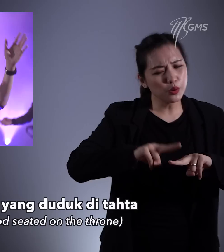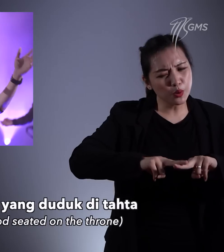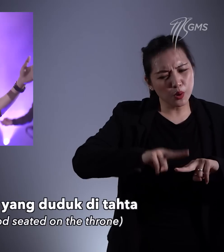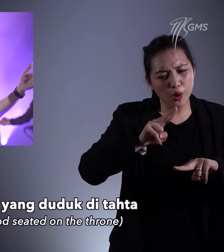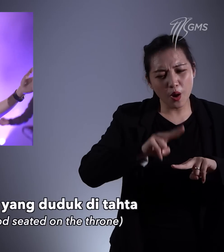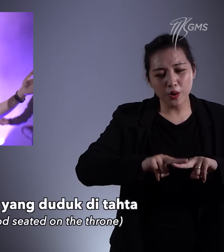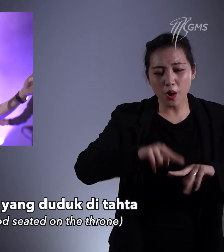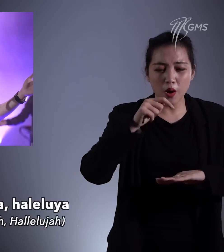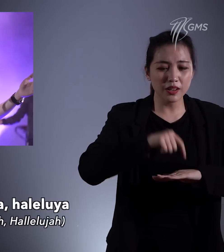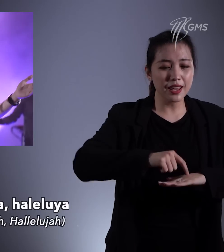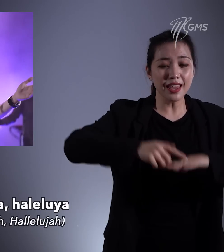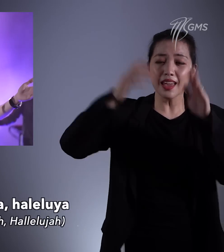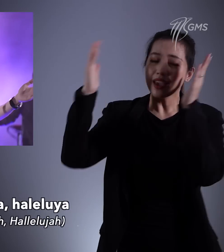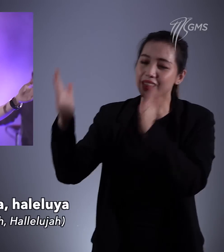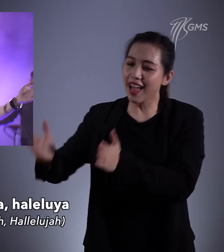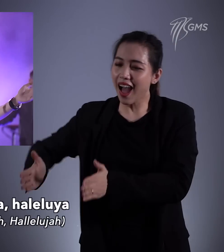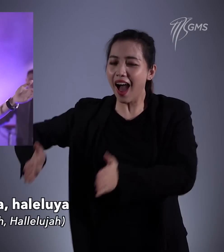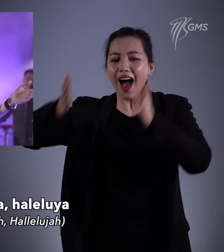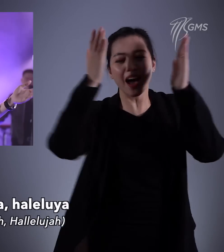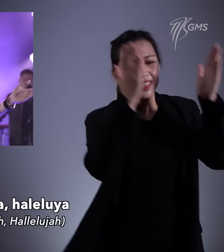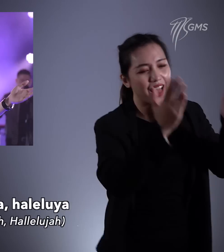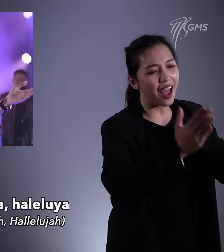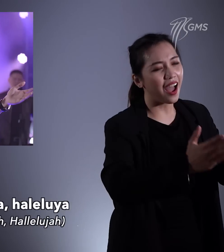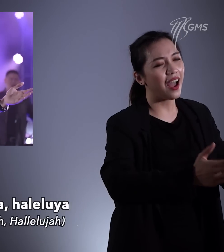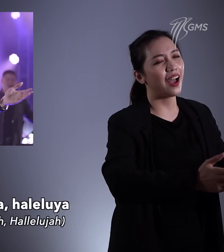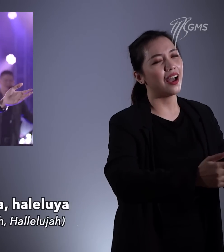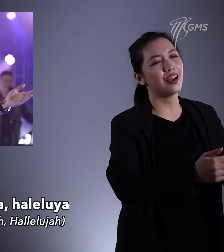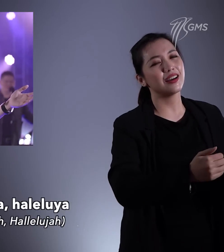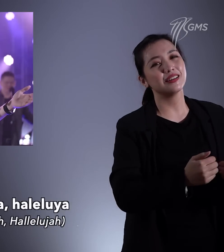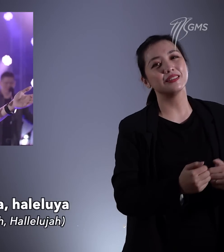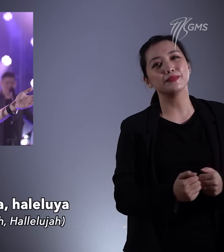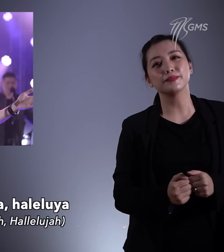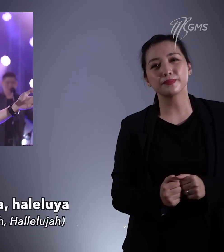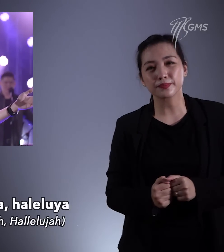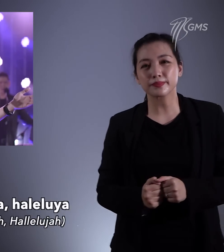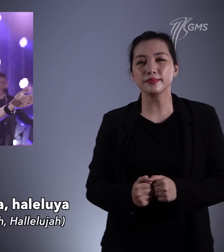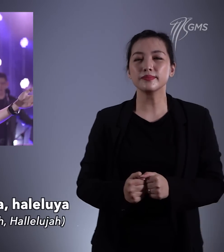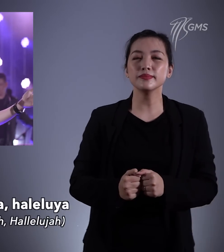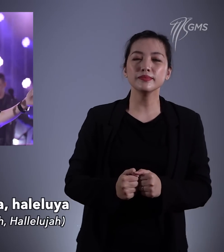yang duduk di tahta.